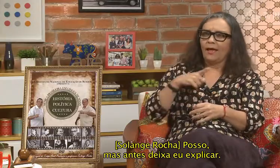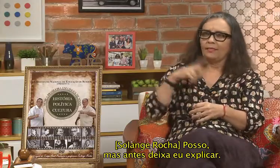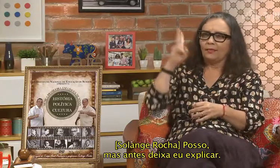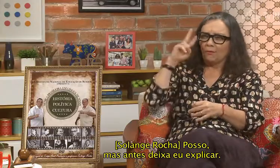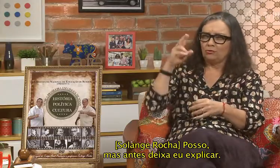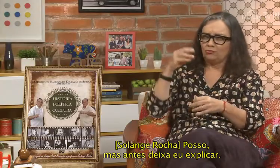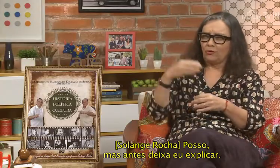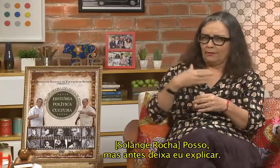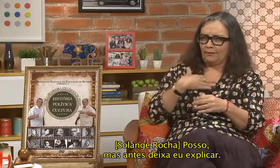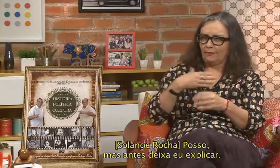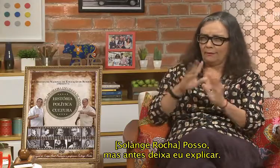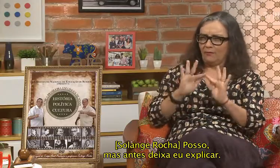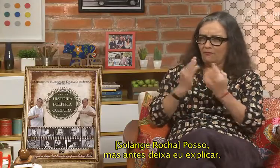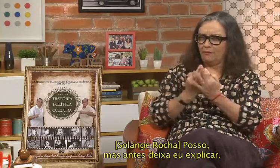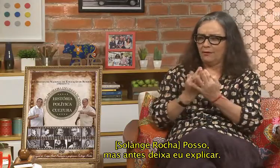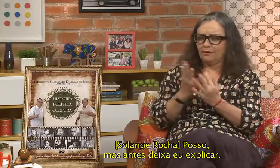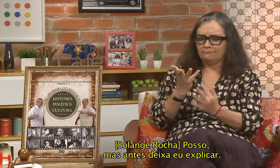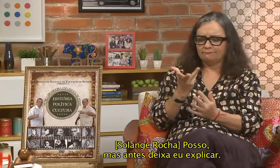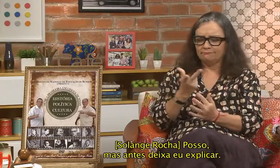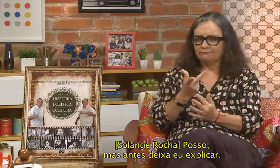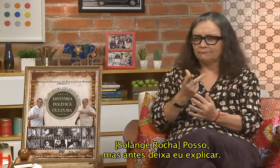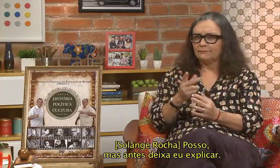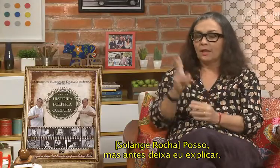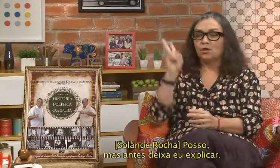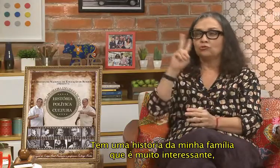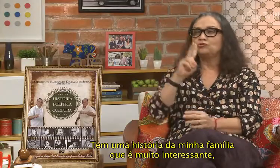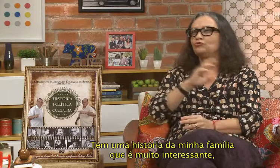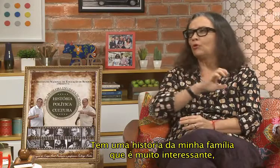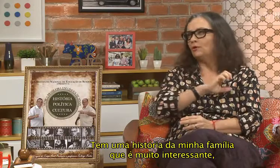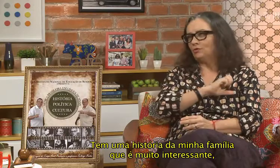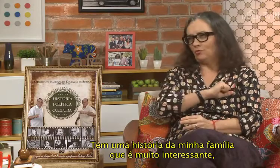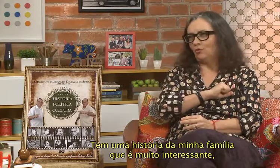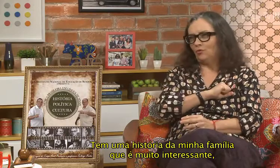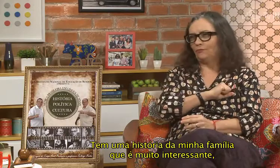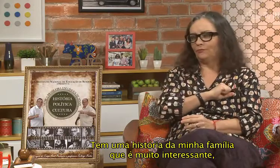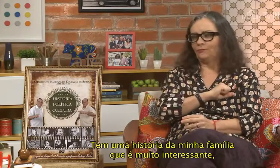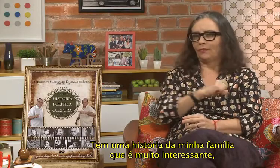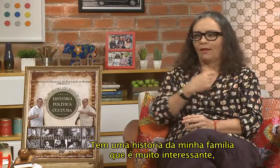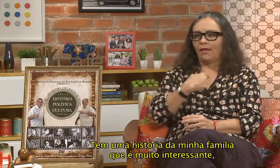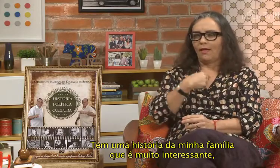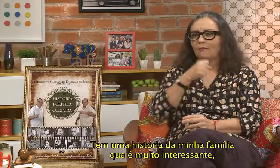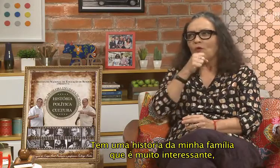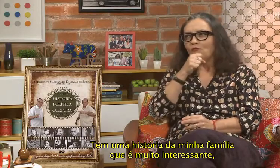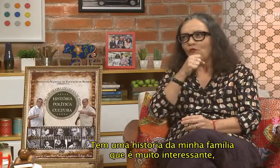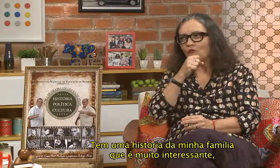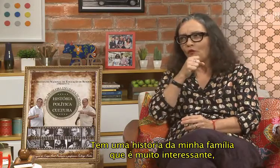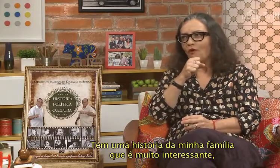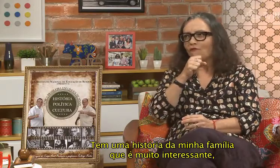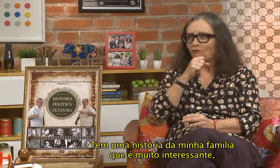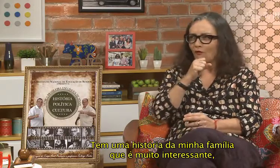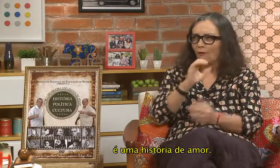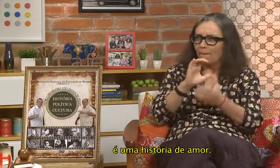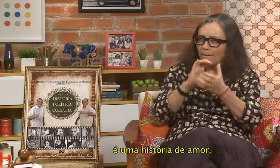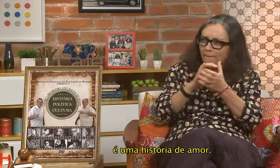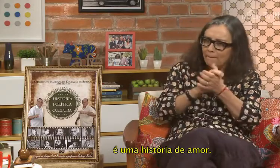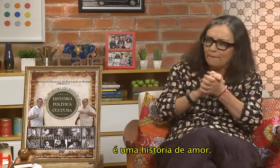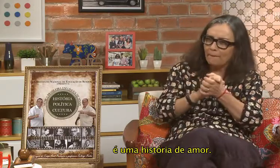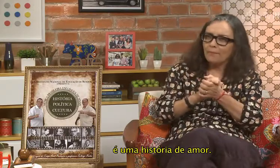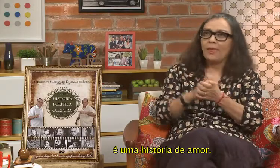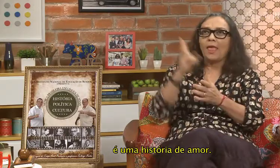Posso. Mas antes, deixa eu explicar. Tem uma história da minha família que é muito interessante. É uma história de amor.